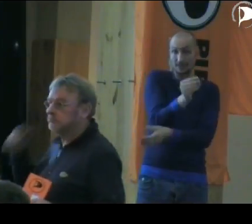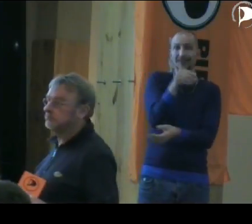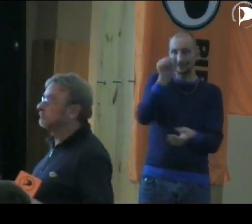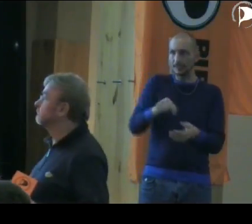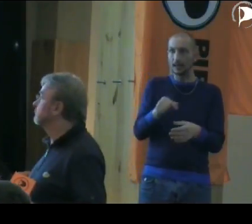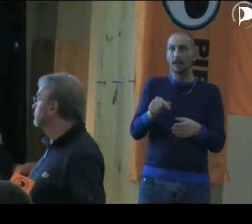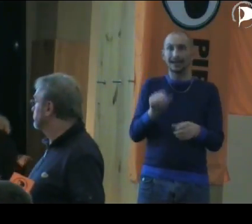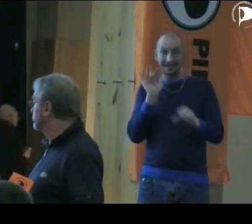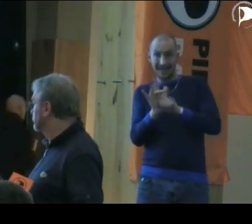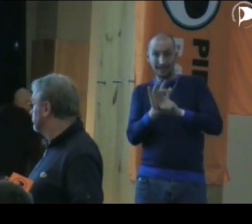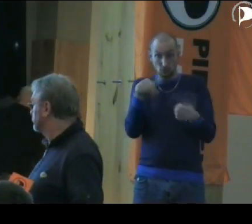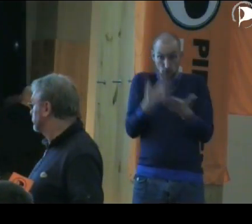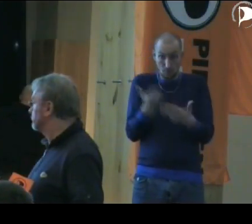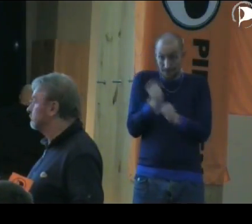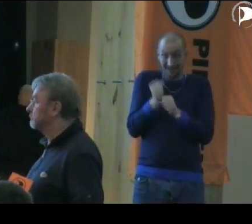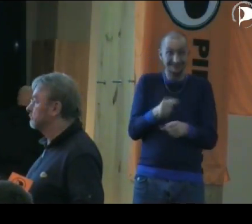vorgehen